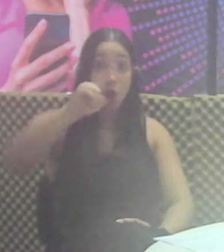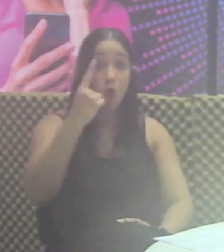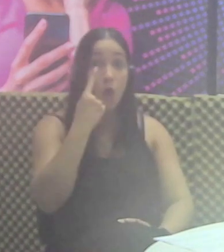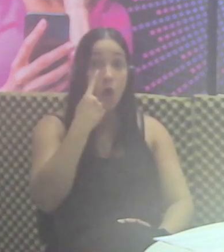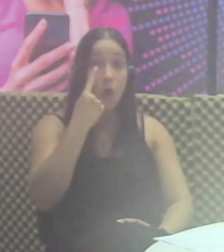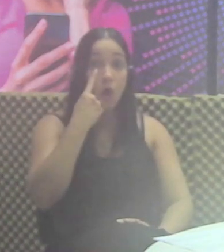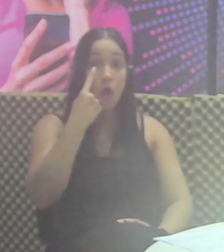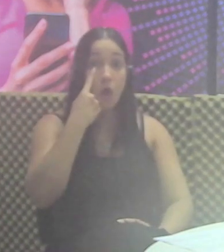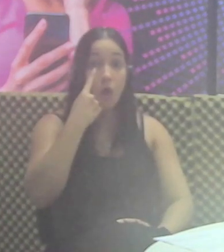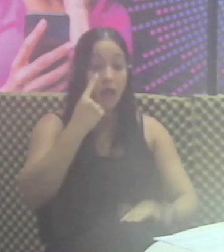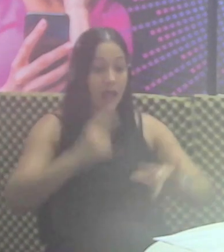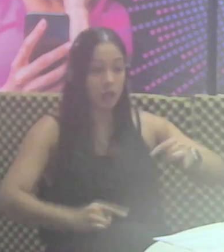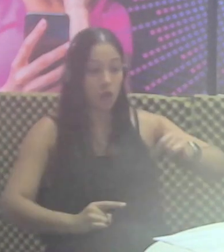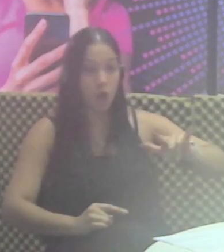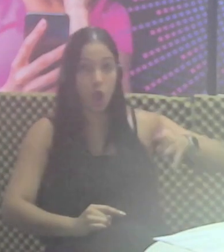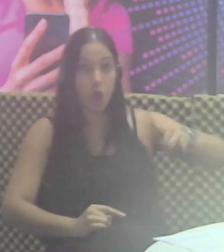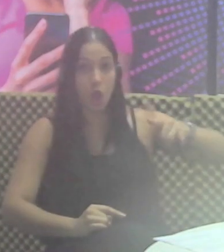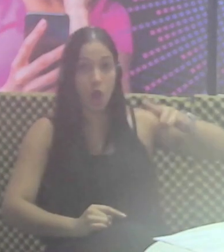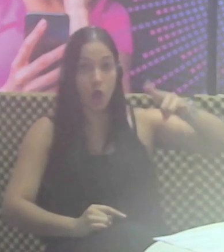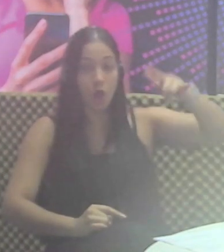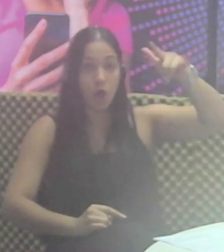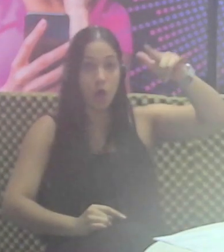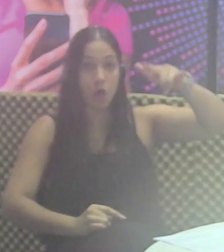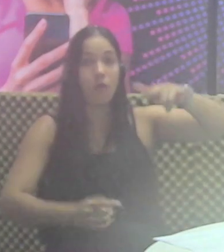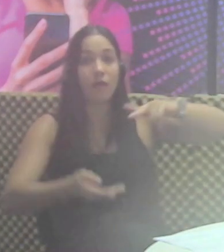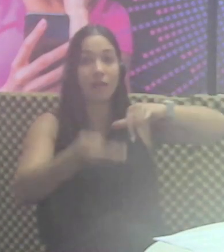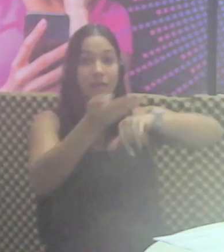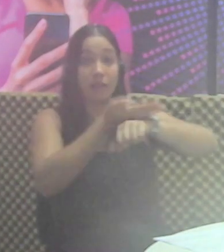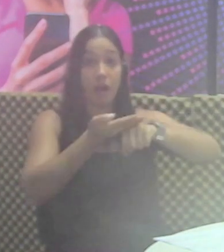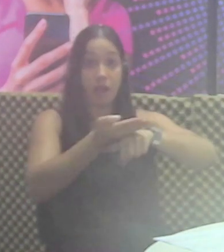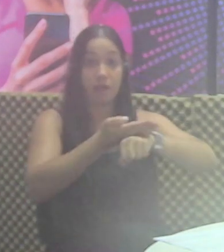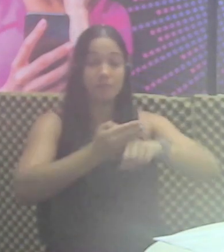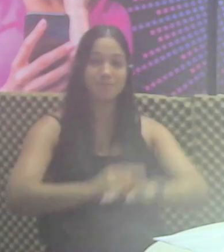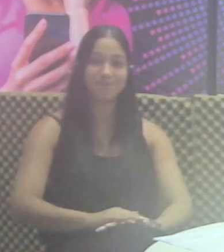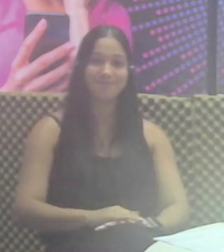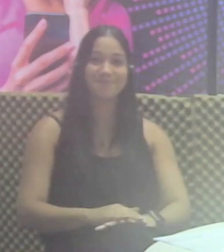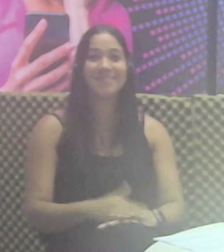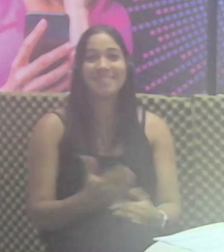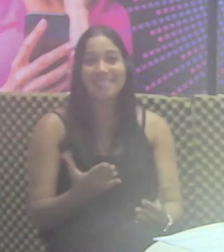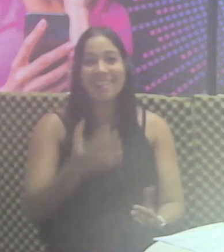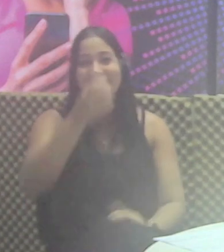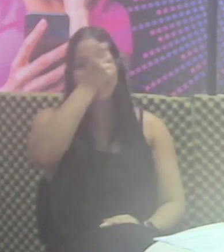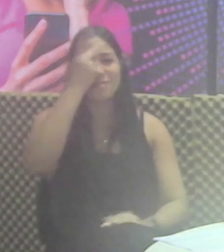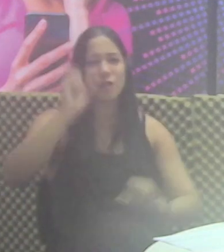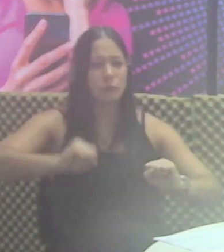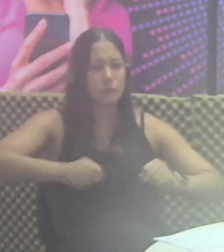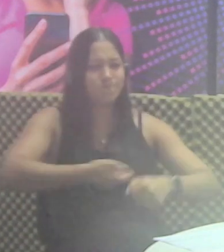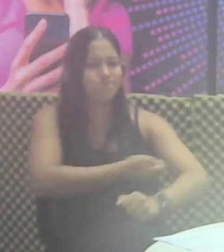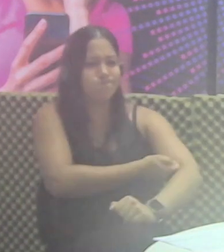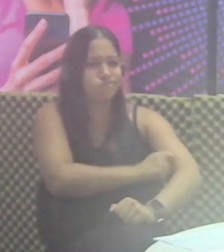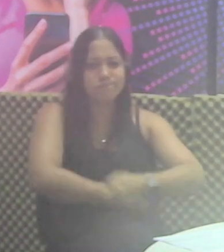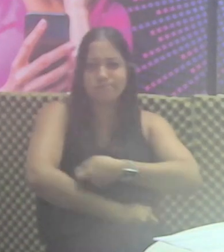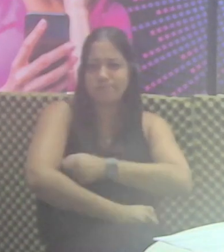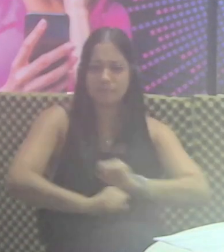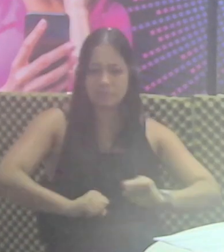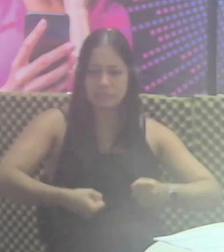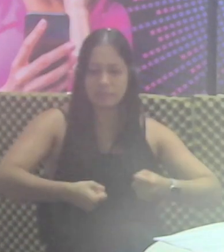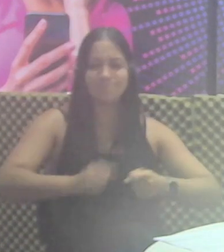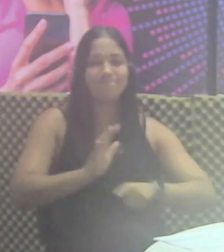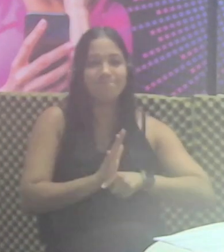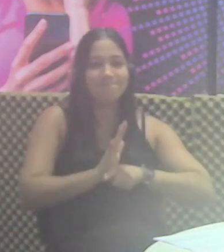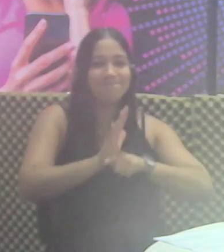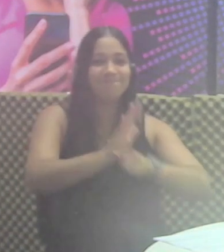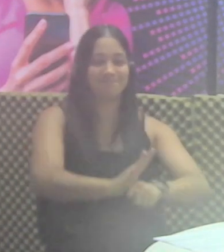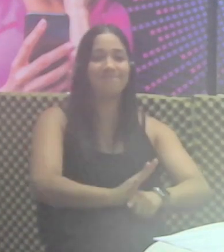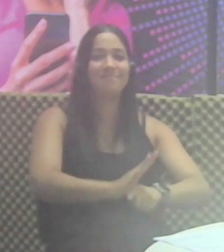o sobrevoo de drones que vão fazer inclusive tratamento. Enfim, a Prefeitura não tem medido esforços para contribuir com os